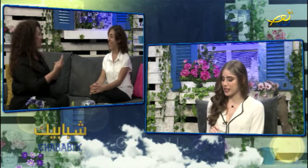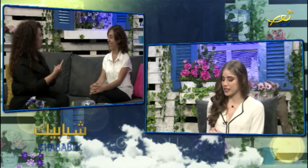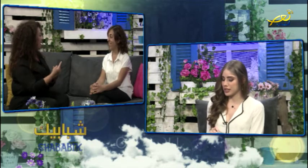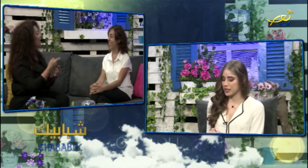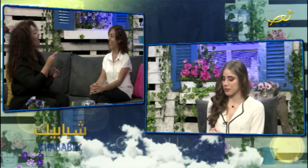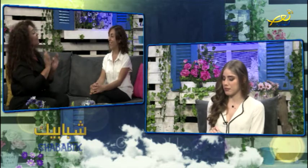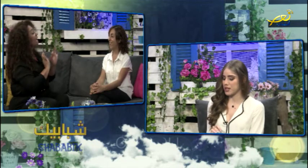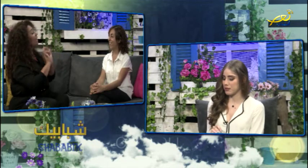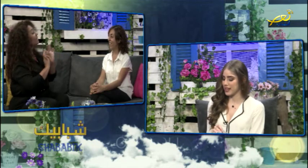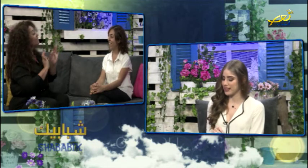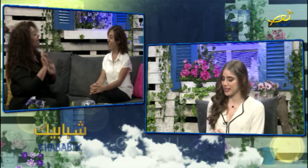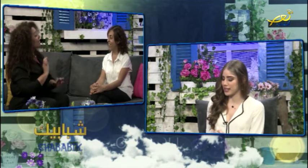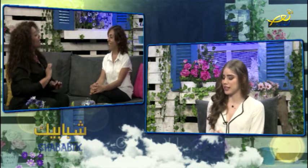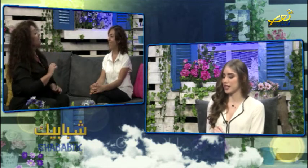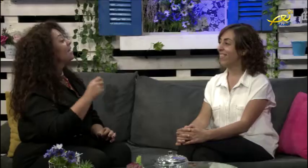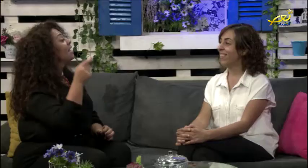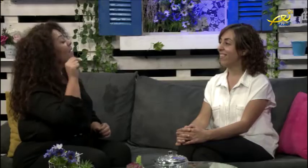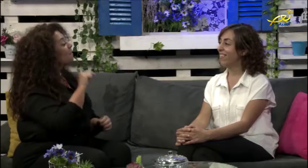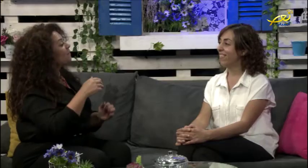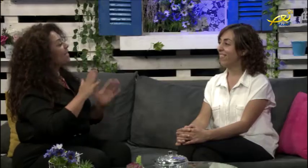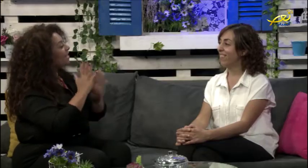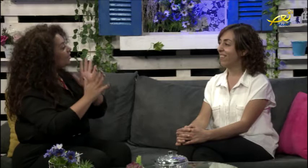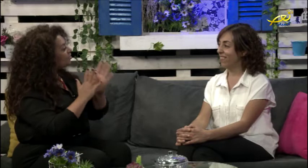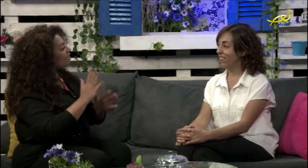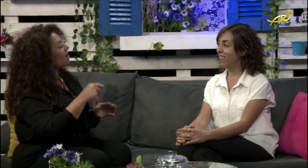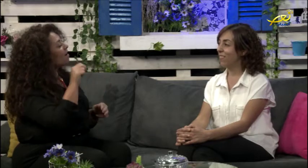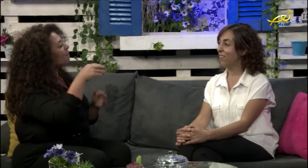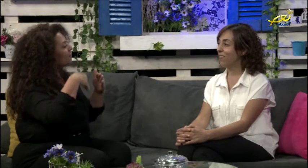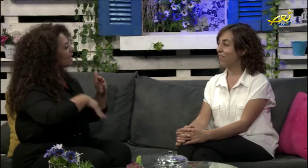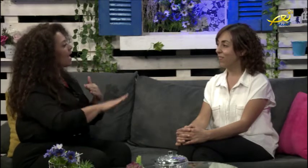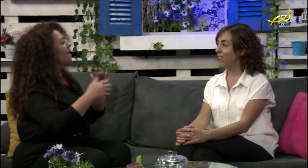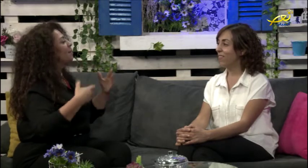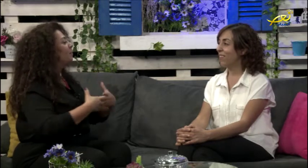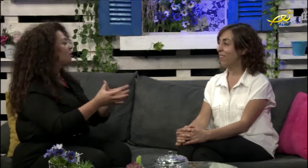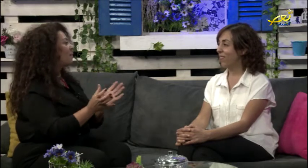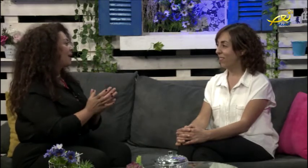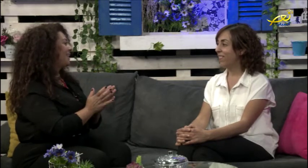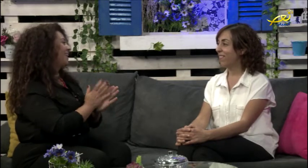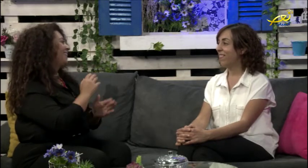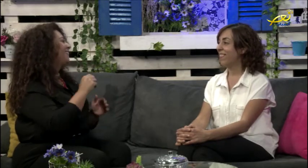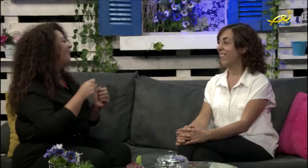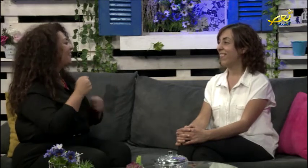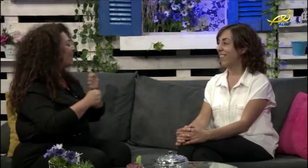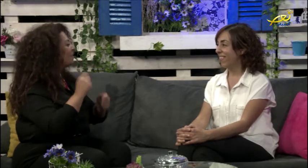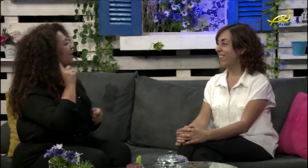وهندسة الجبر بجمعية التدريب على النطق على السمع والنطق، وكتير استفدنا نحن من خبرتك، وإن شاء الله يكونوا